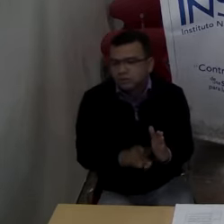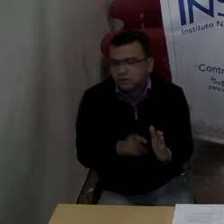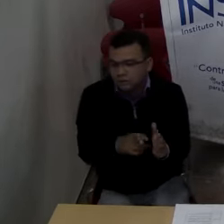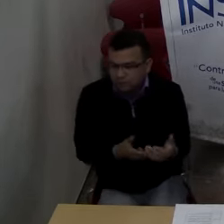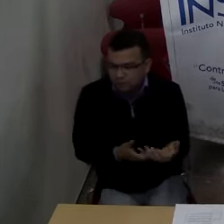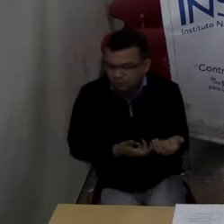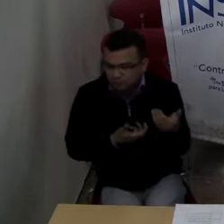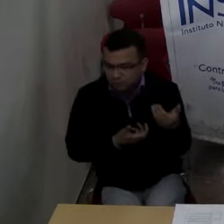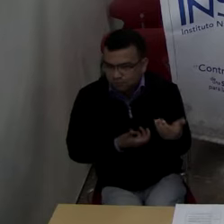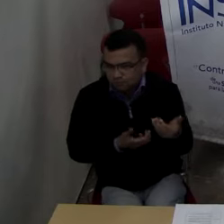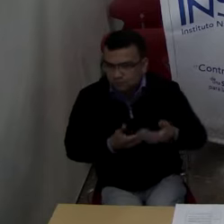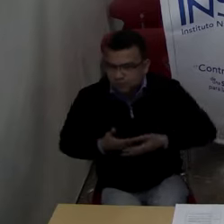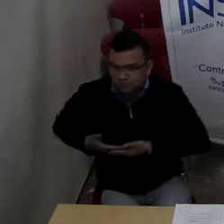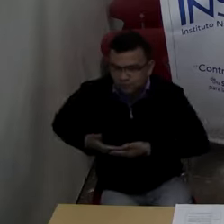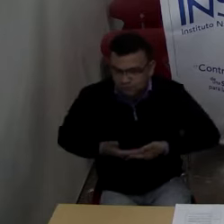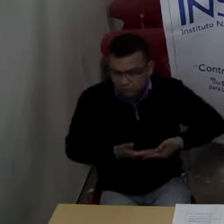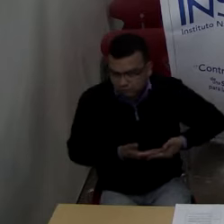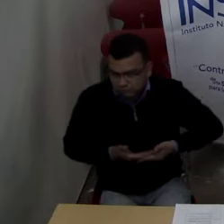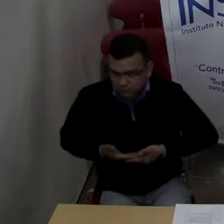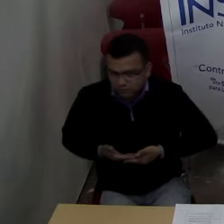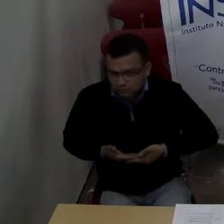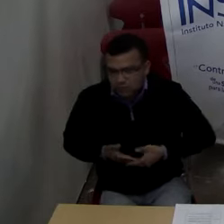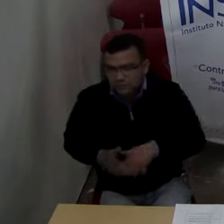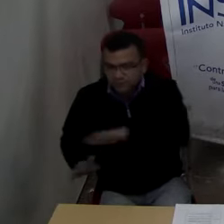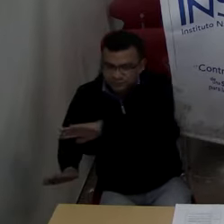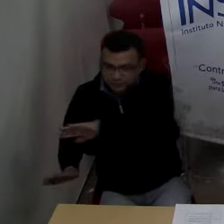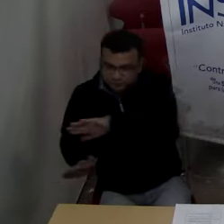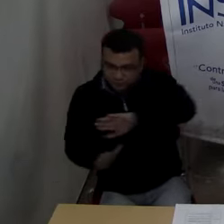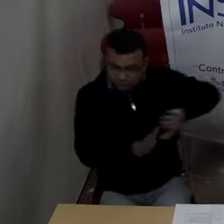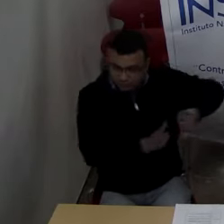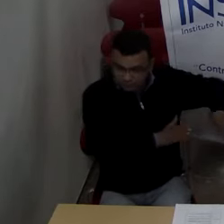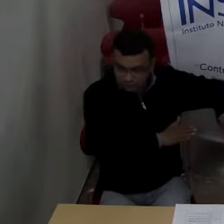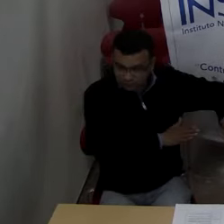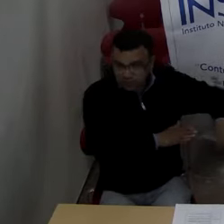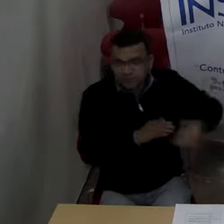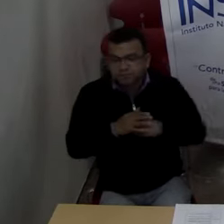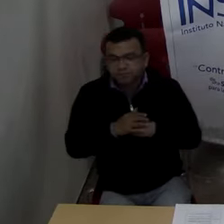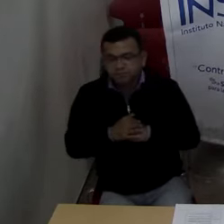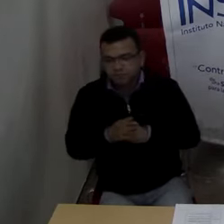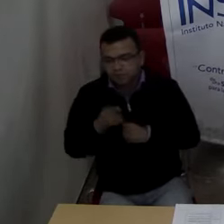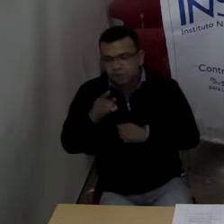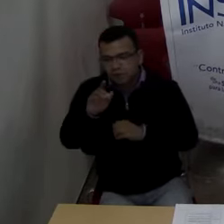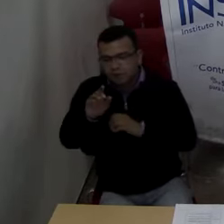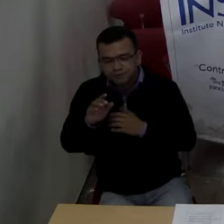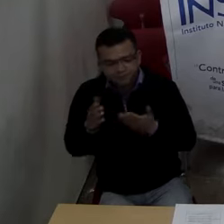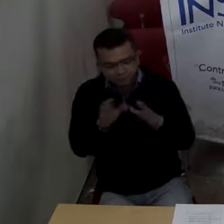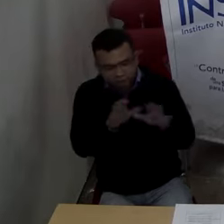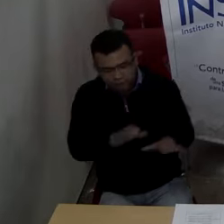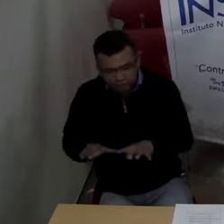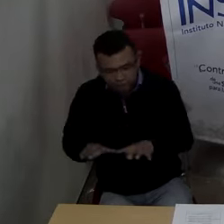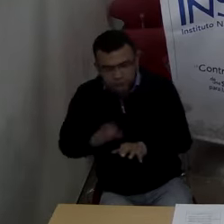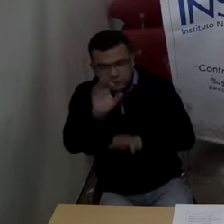nuestro país, a través de la Ley 100, se buscaba que